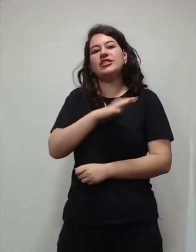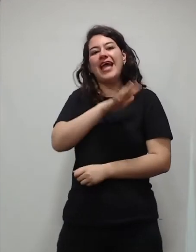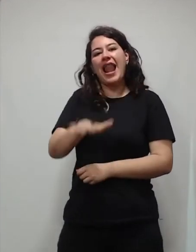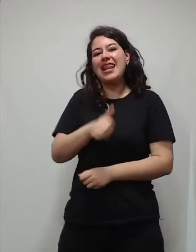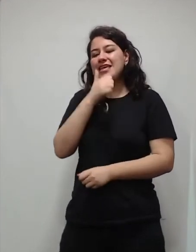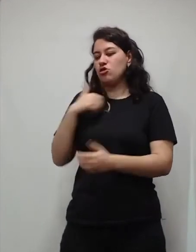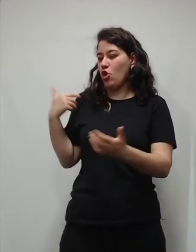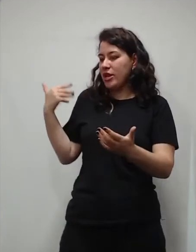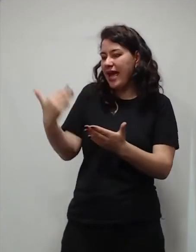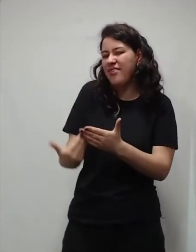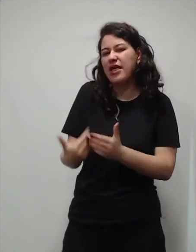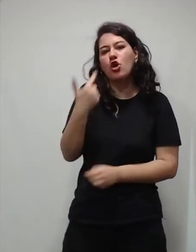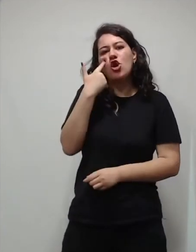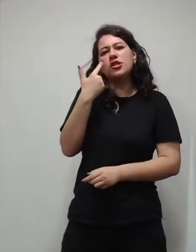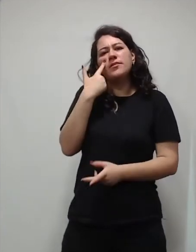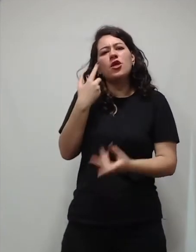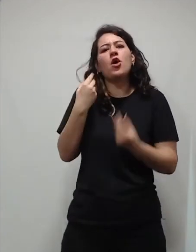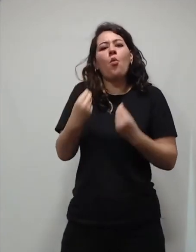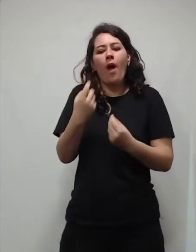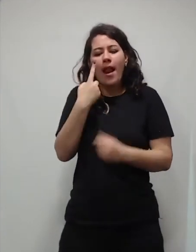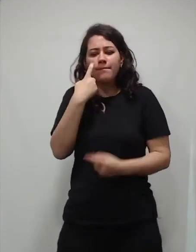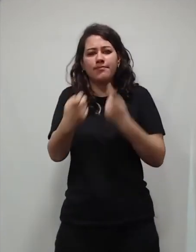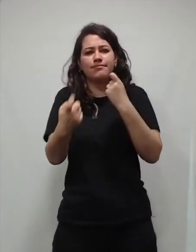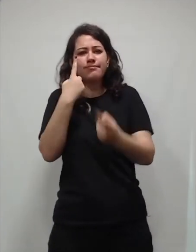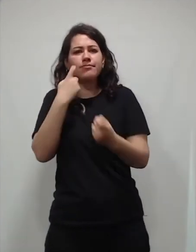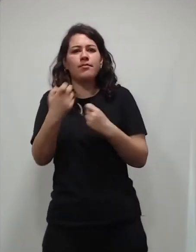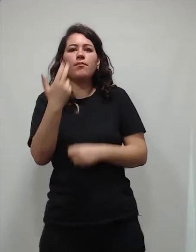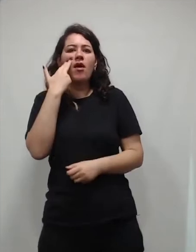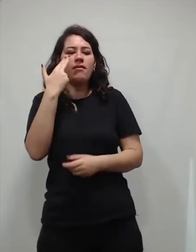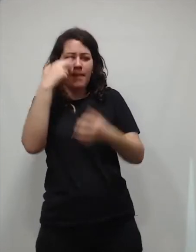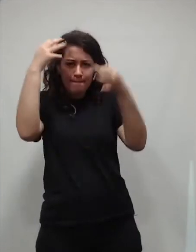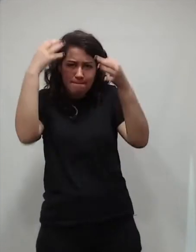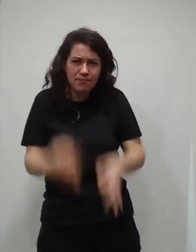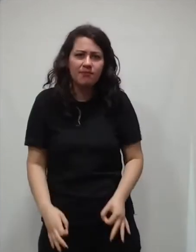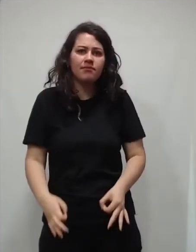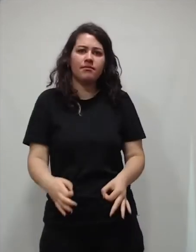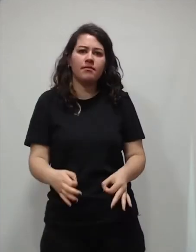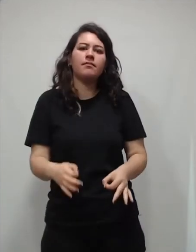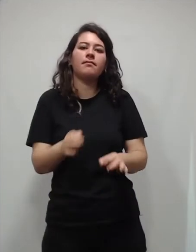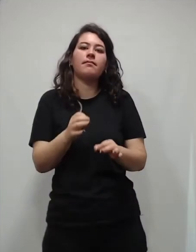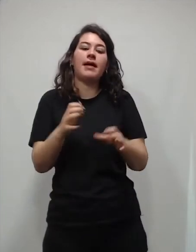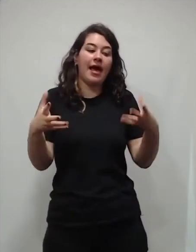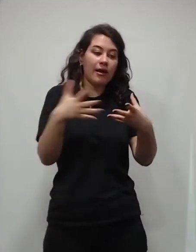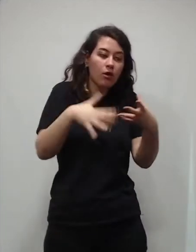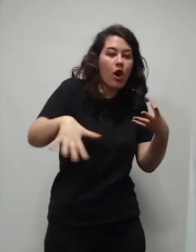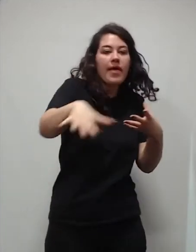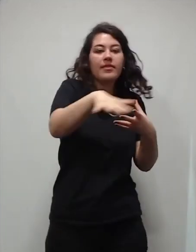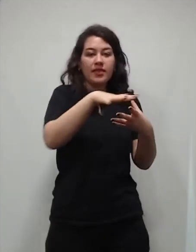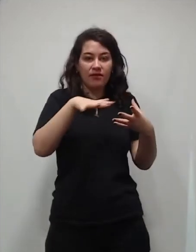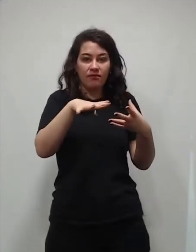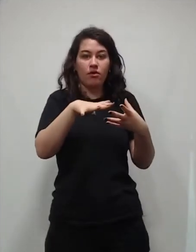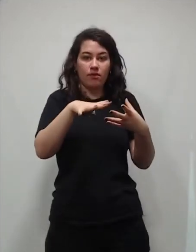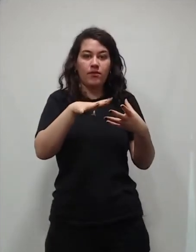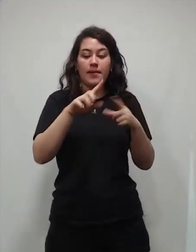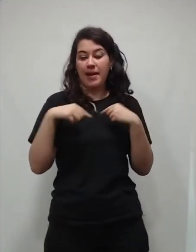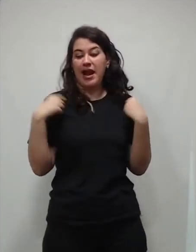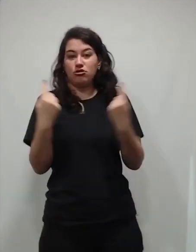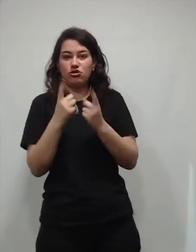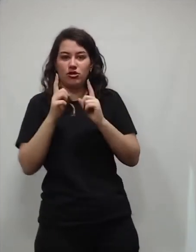del saber de cuáles son los problemas que se instalan como tales para el colectivo y para cada uno de